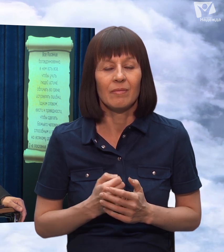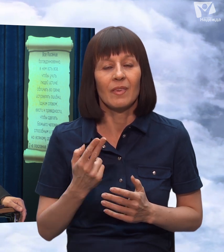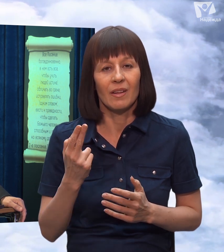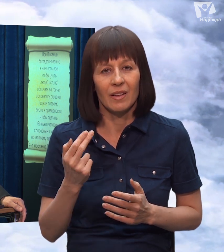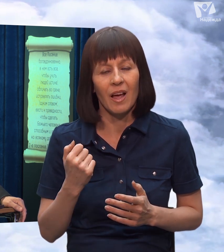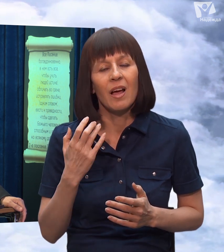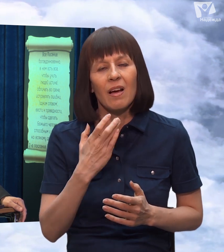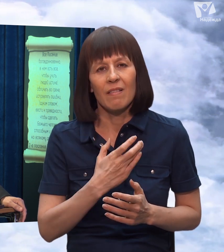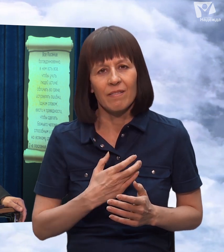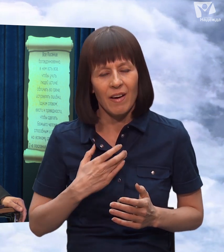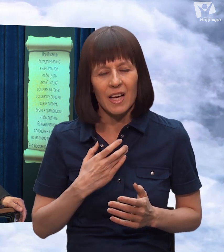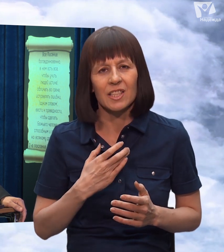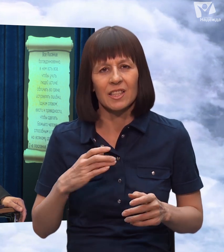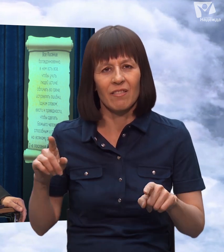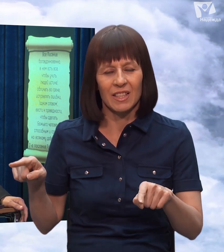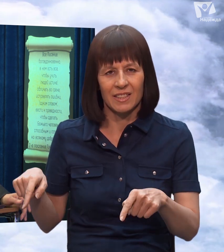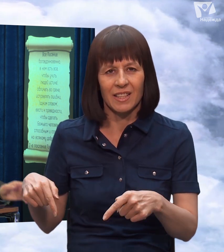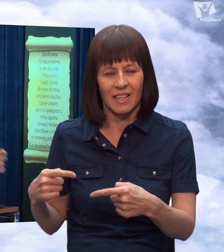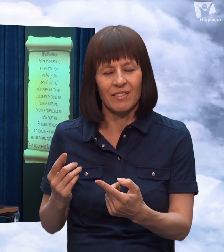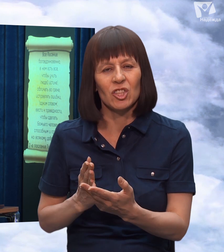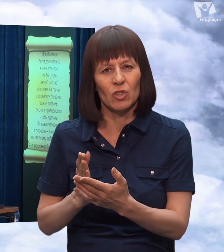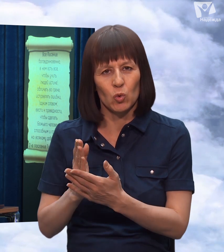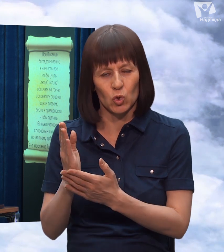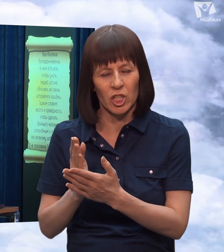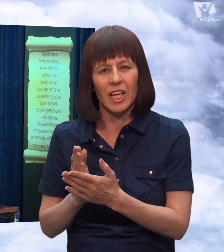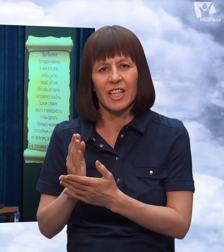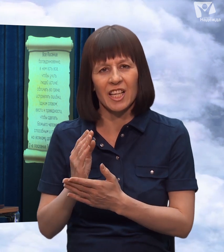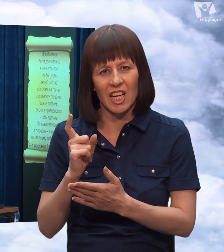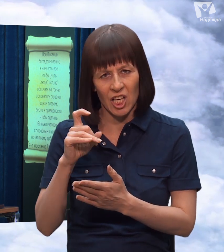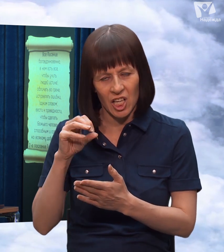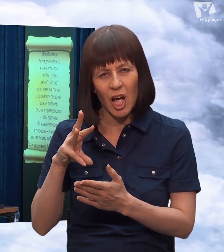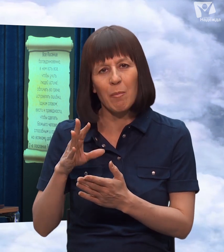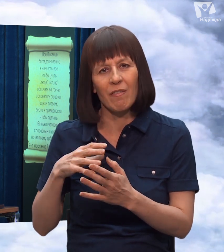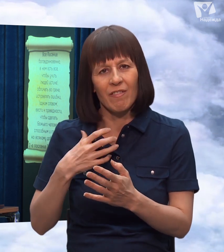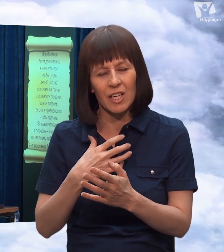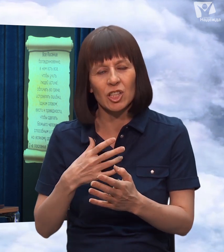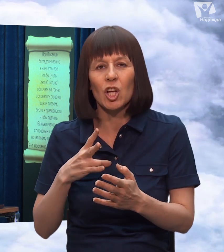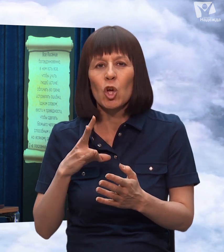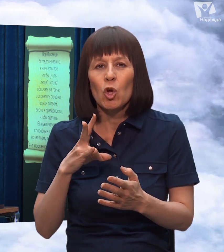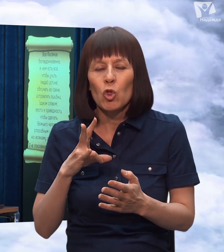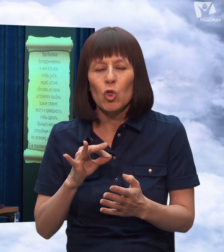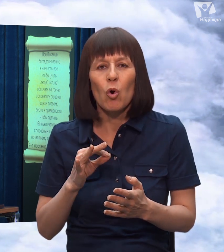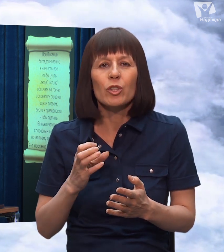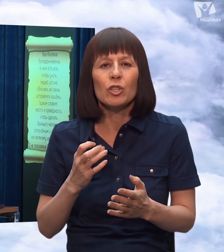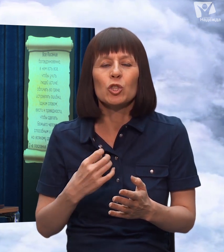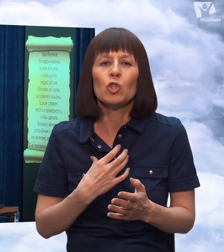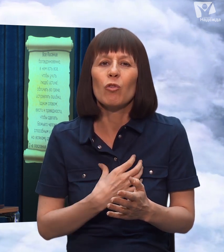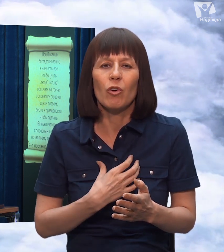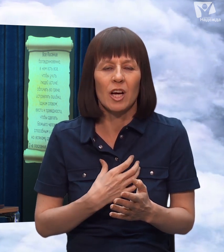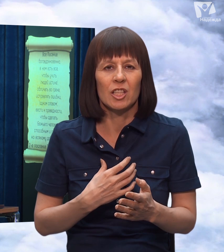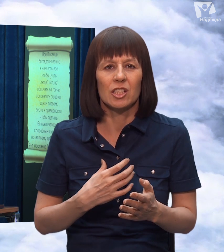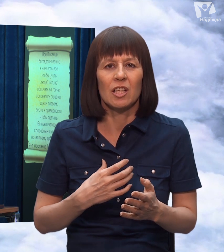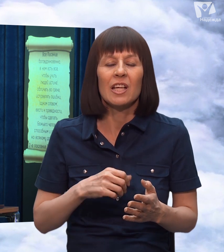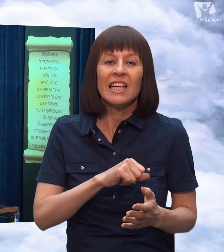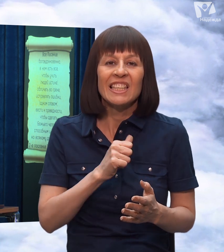но дублями data временно но за ним стоит конечно преображение трансформация нравов вот